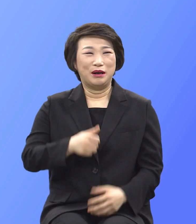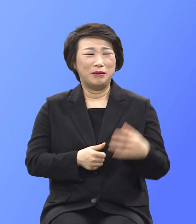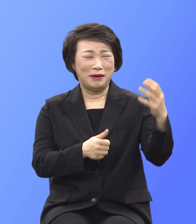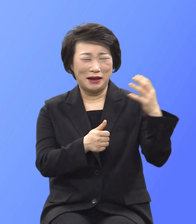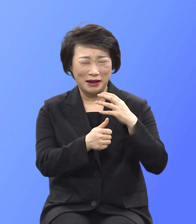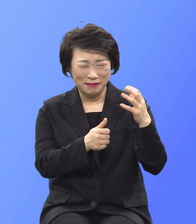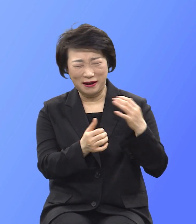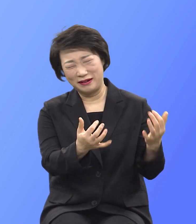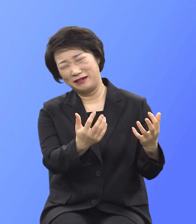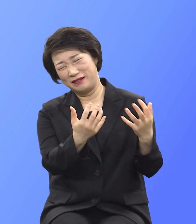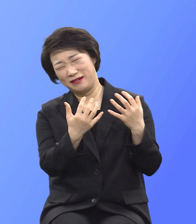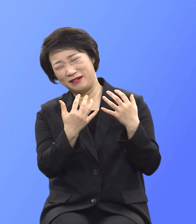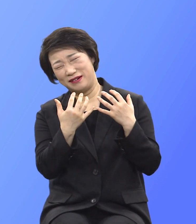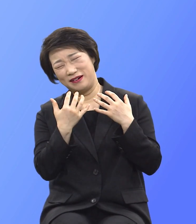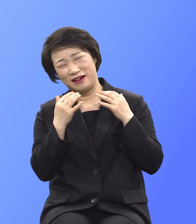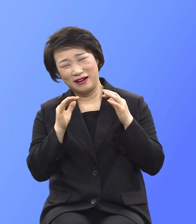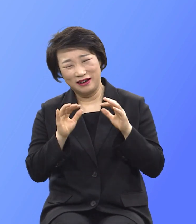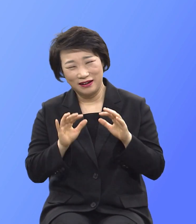오고